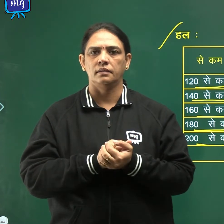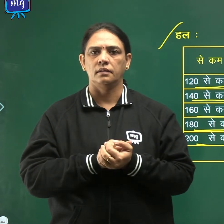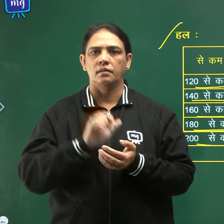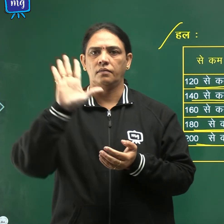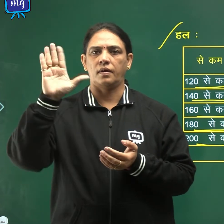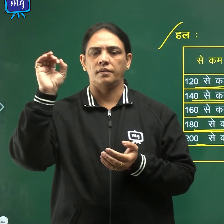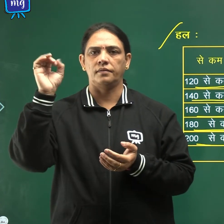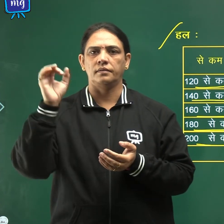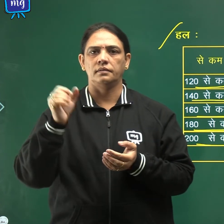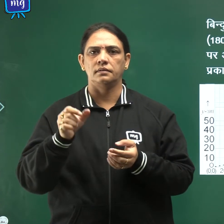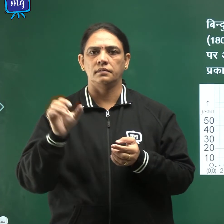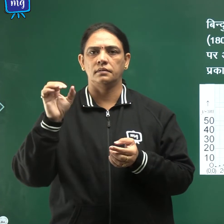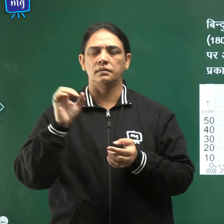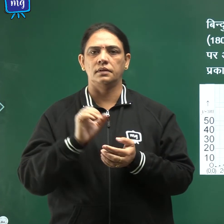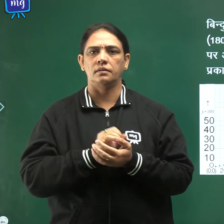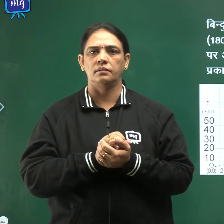50।